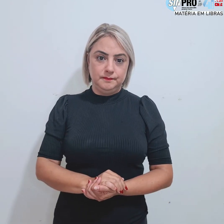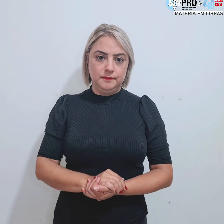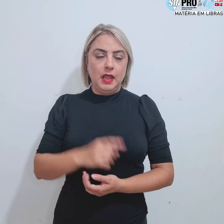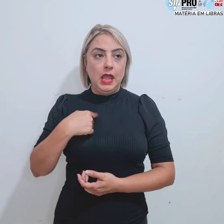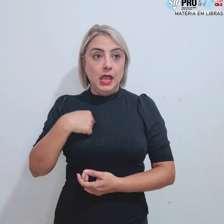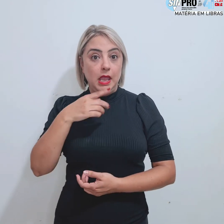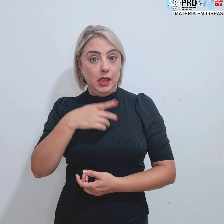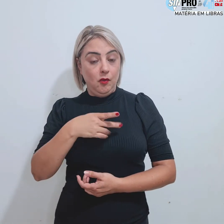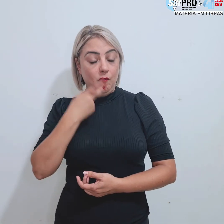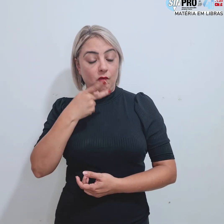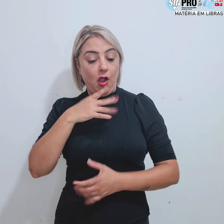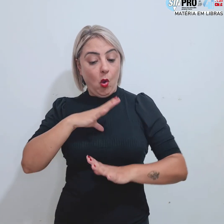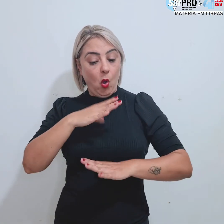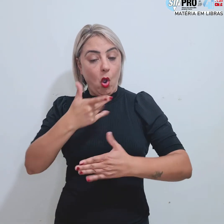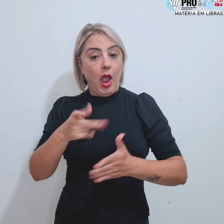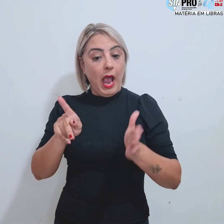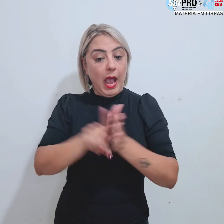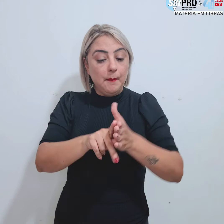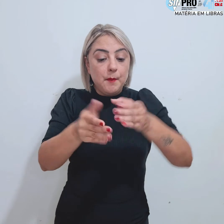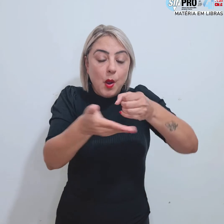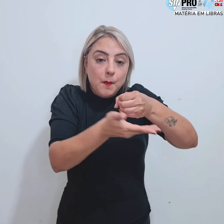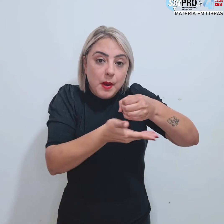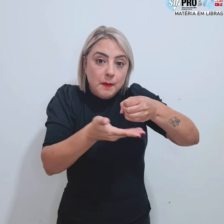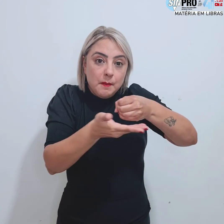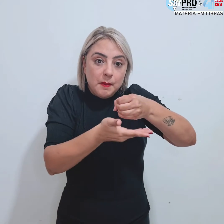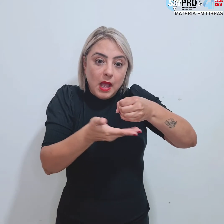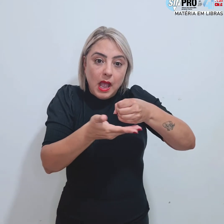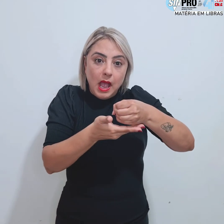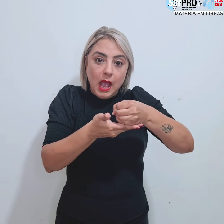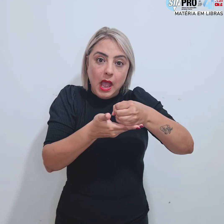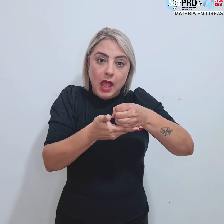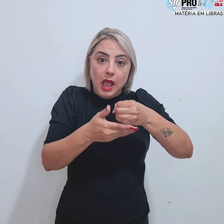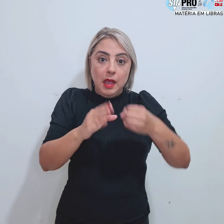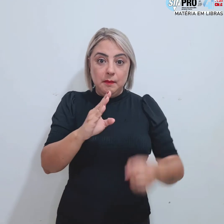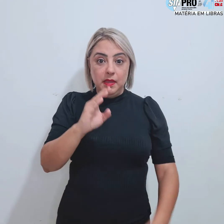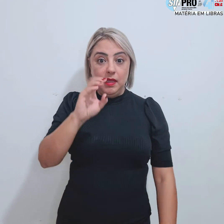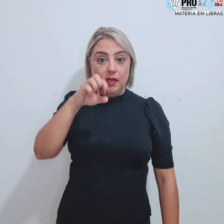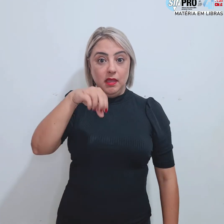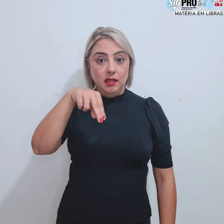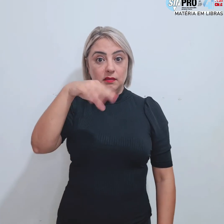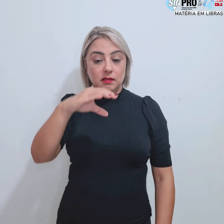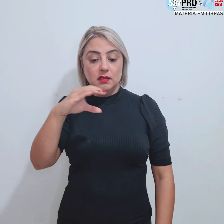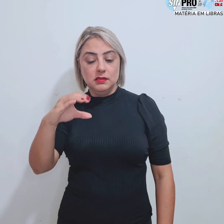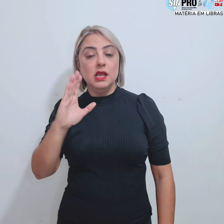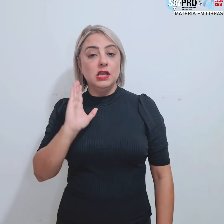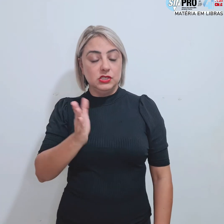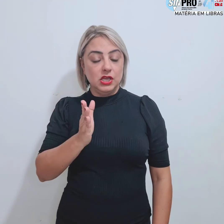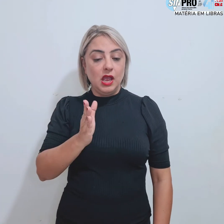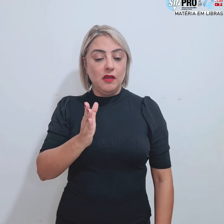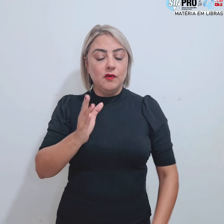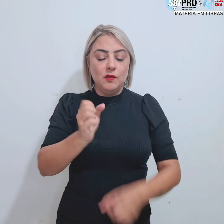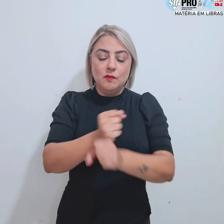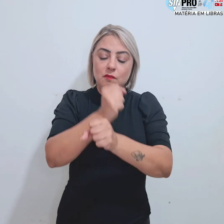Ouço dizer que a própria base, base nacional curricular, já foi uma